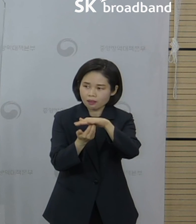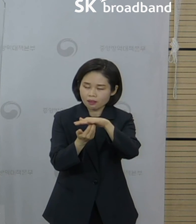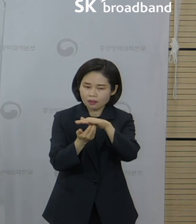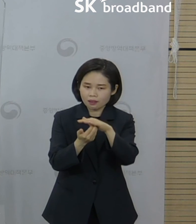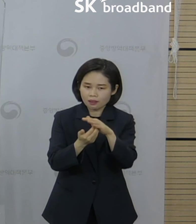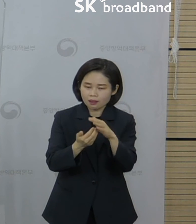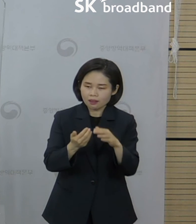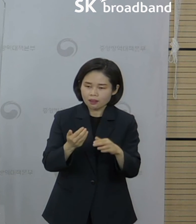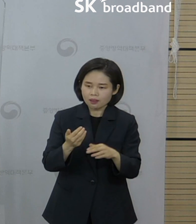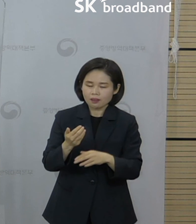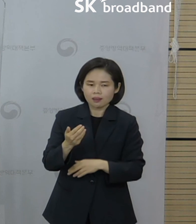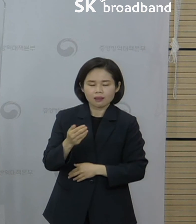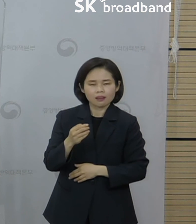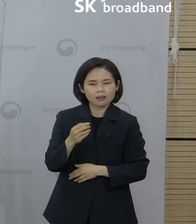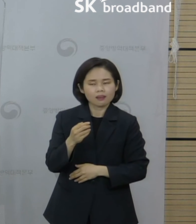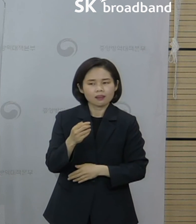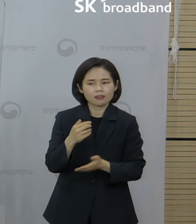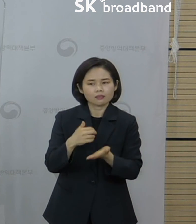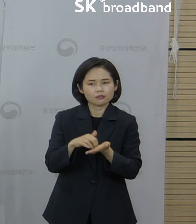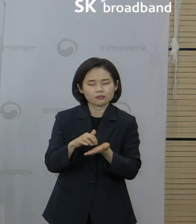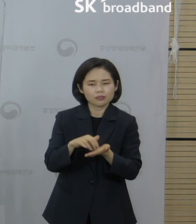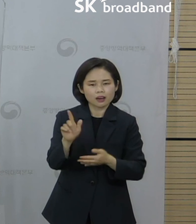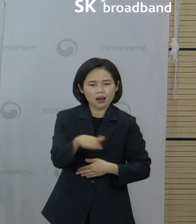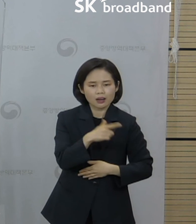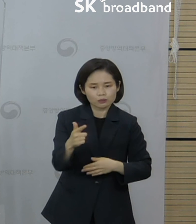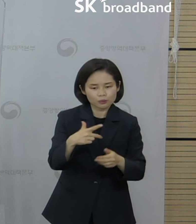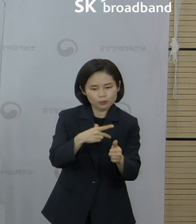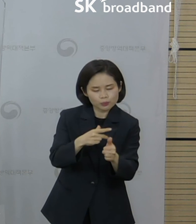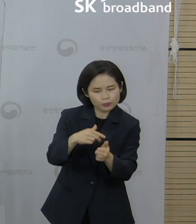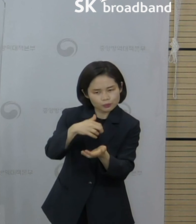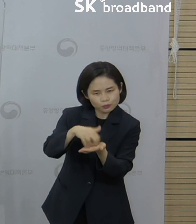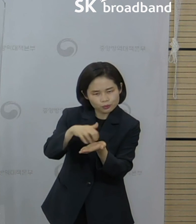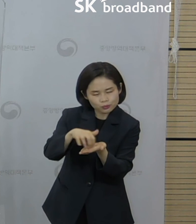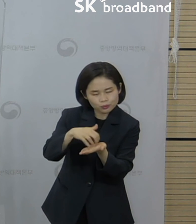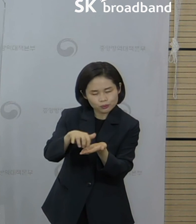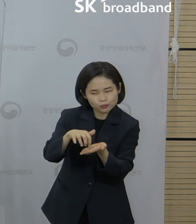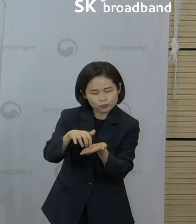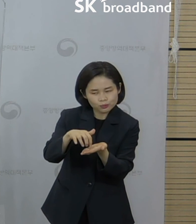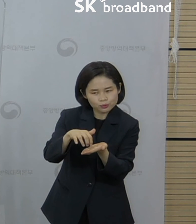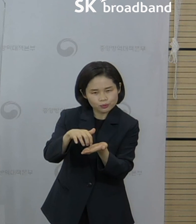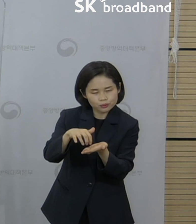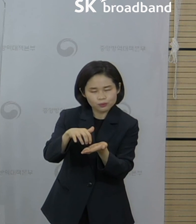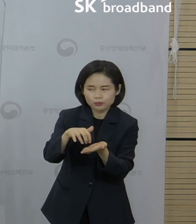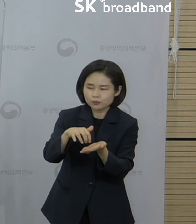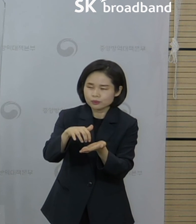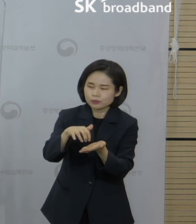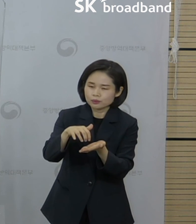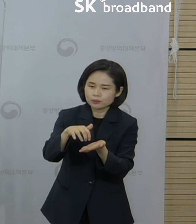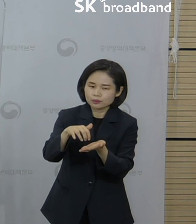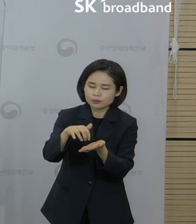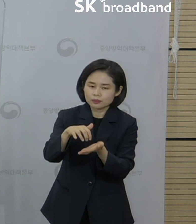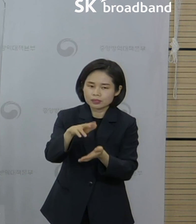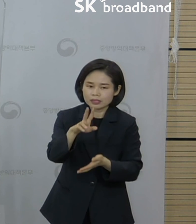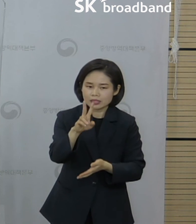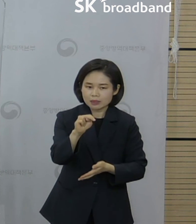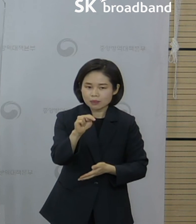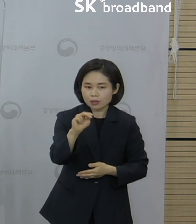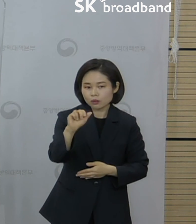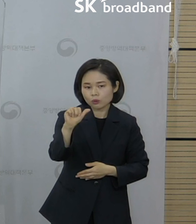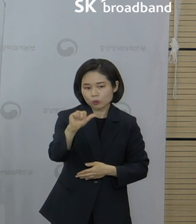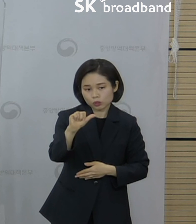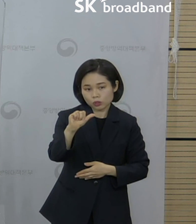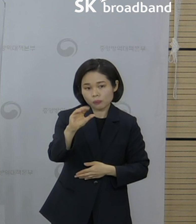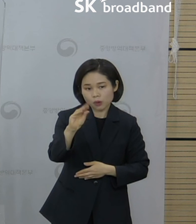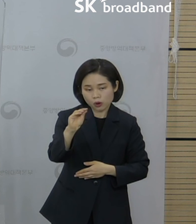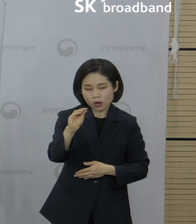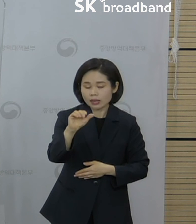예방접종센터가 총 그 하루에 가동 가능한 인원을 채웠을 경우는 한 이제 2만 5천 명